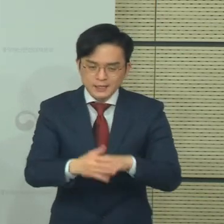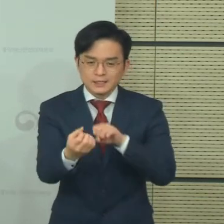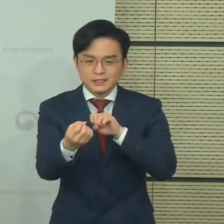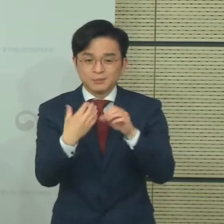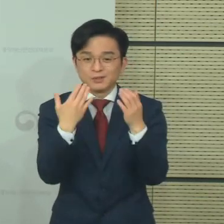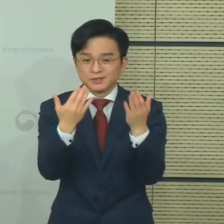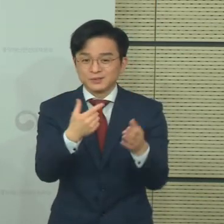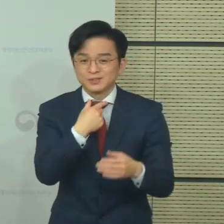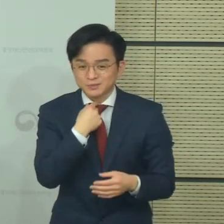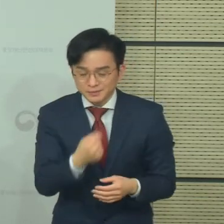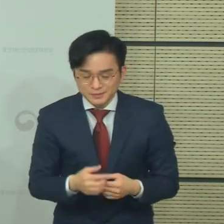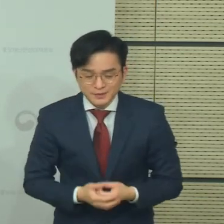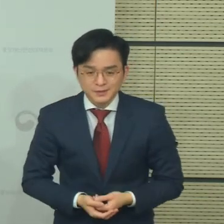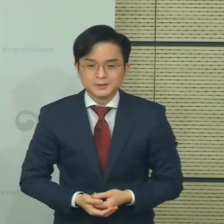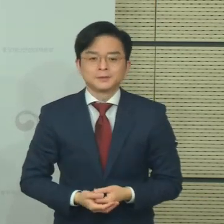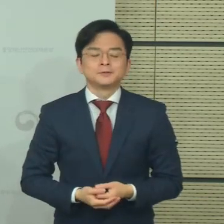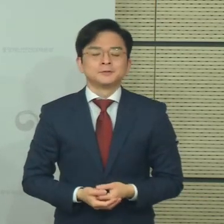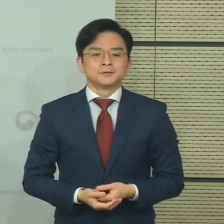나가겠습니다.